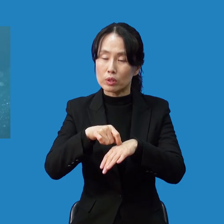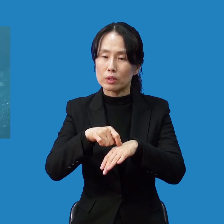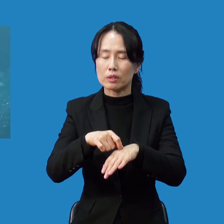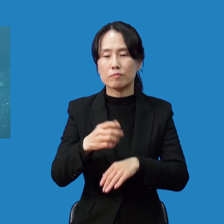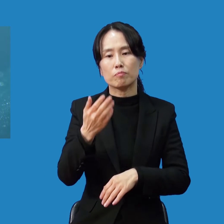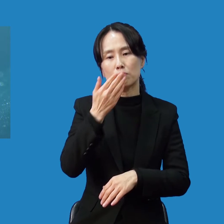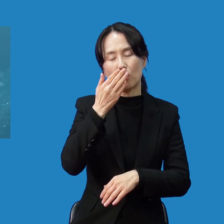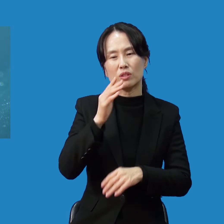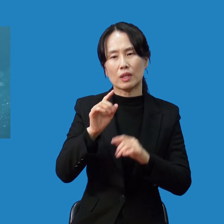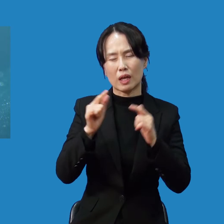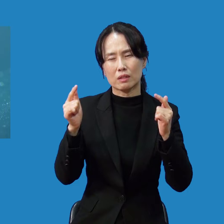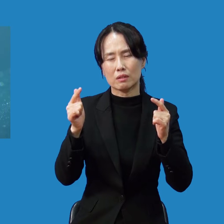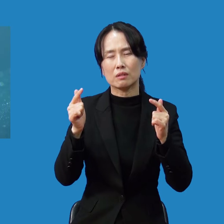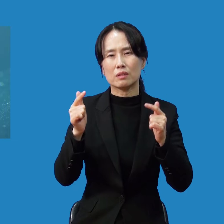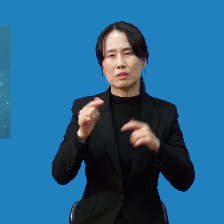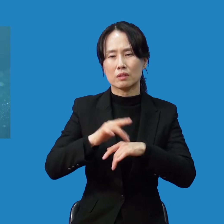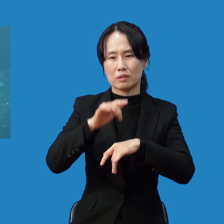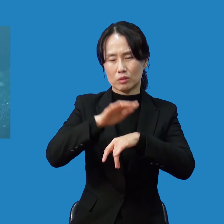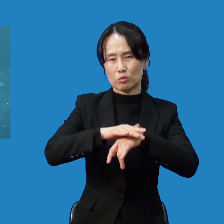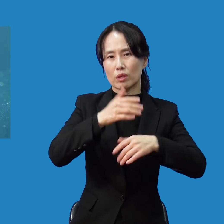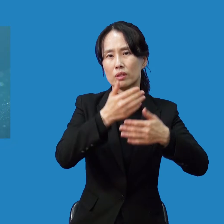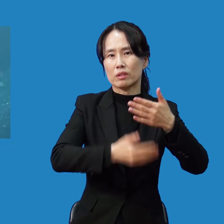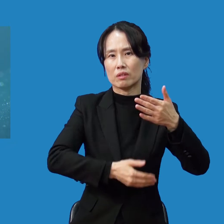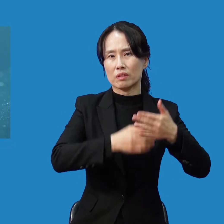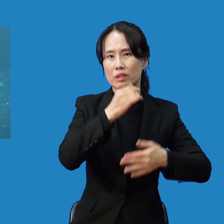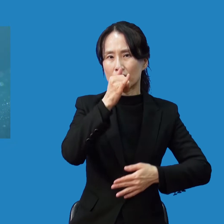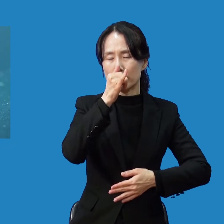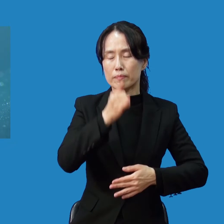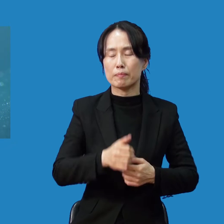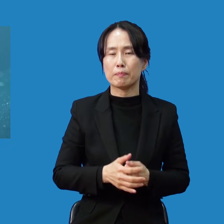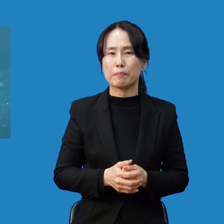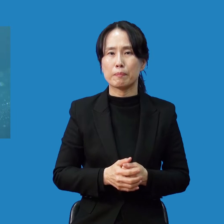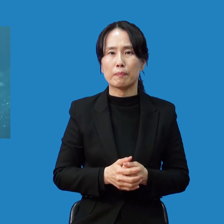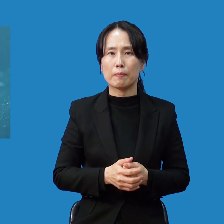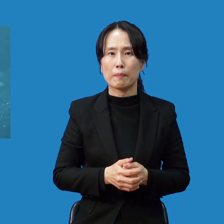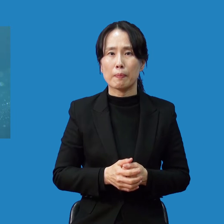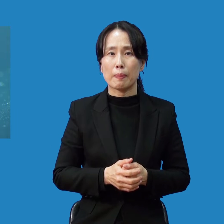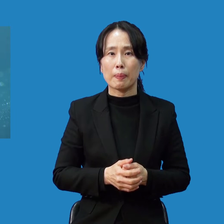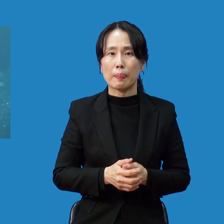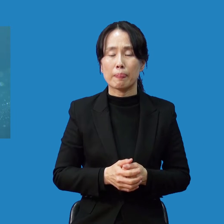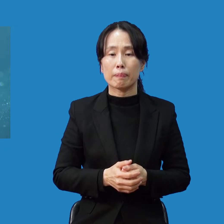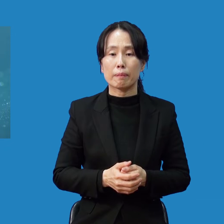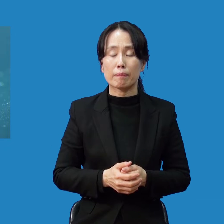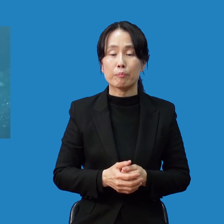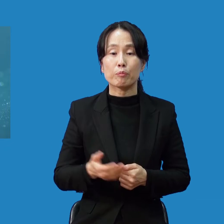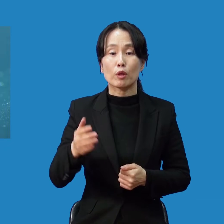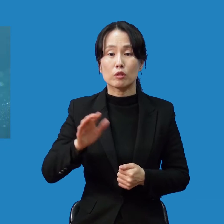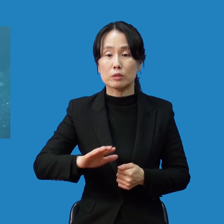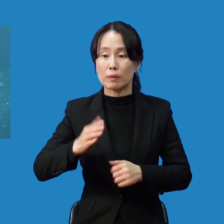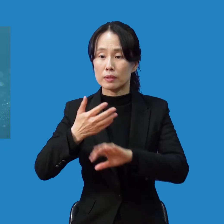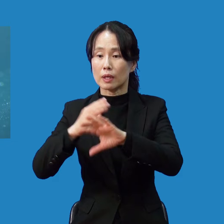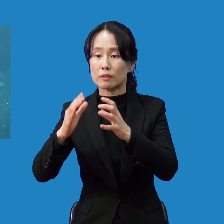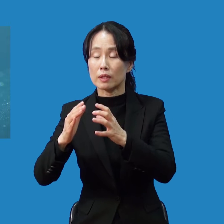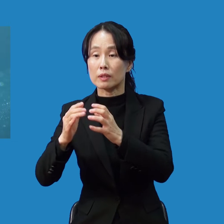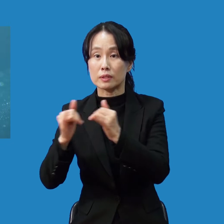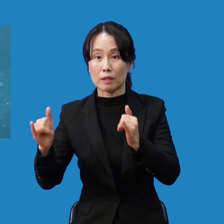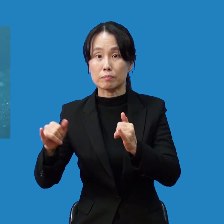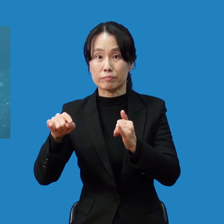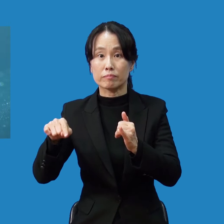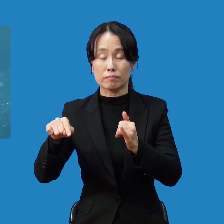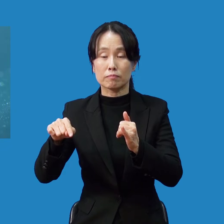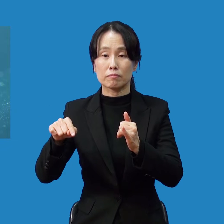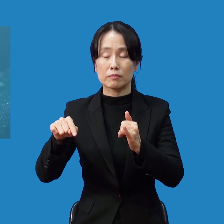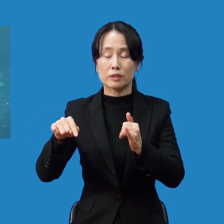것은 먹지 않는 교인들이 있었습니다. 그러나 이방인 출신의 신자들은